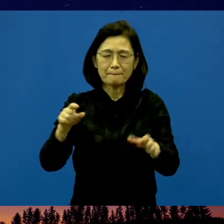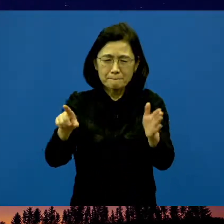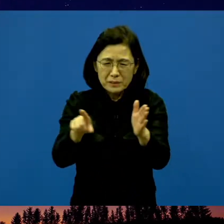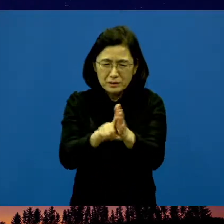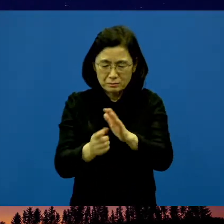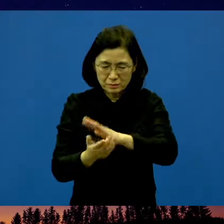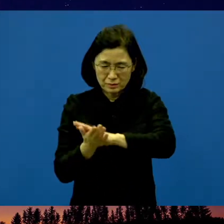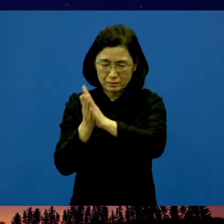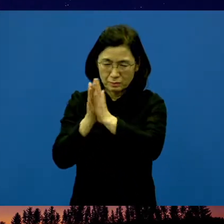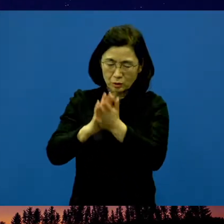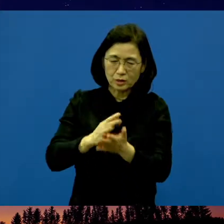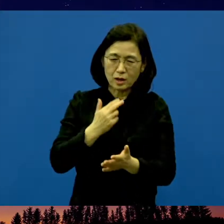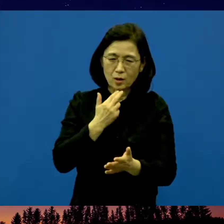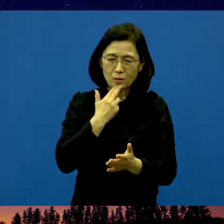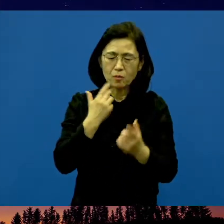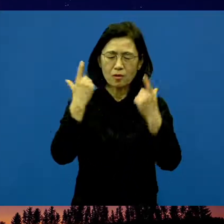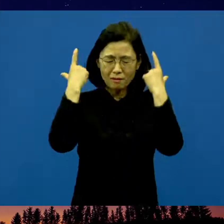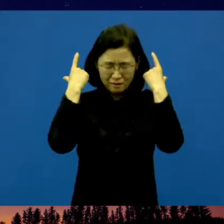늘